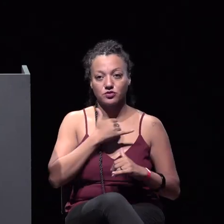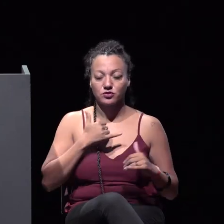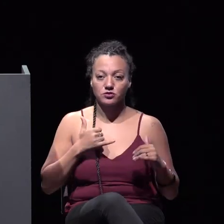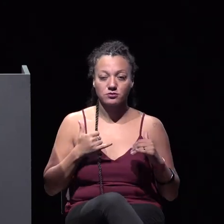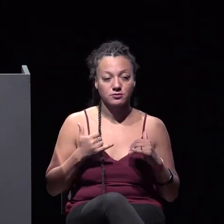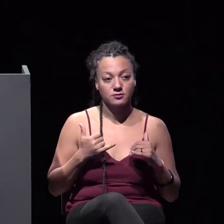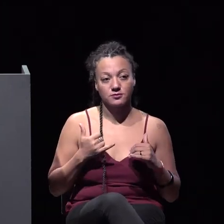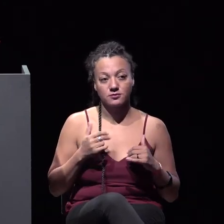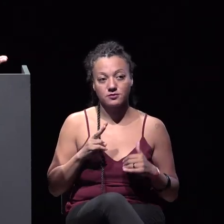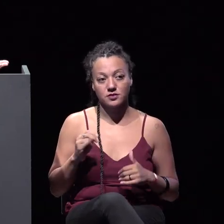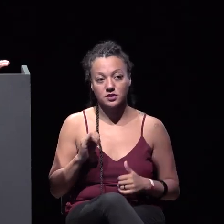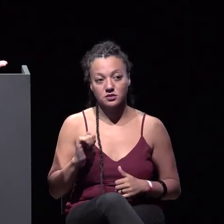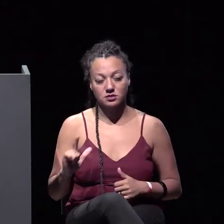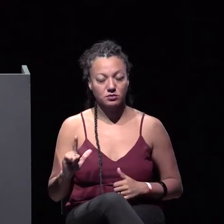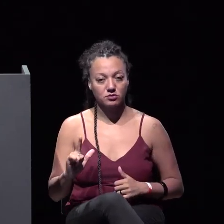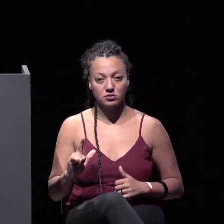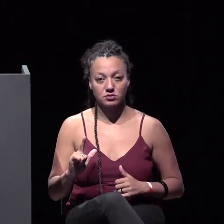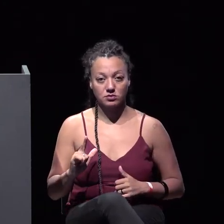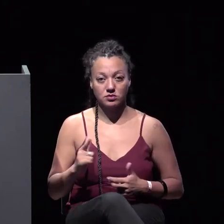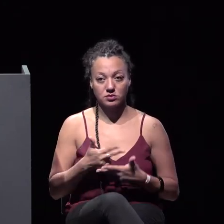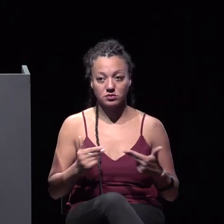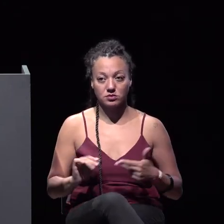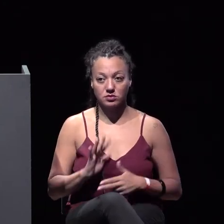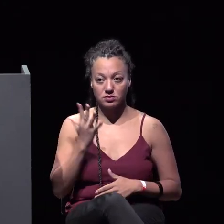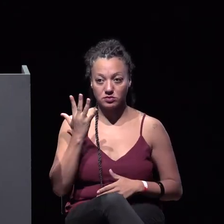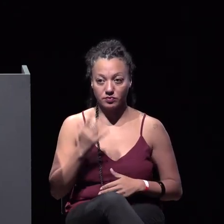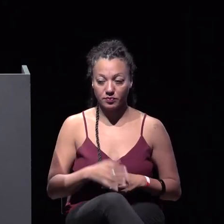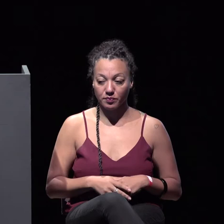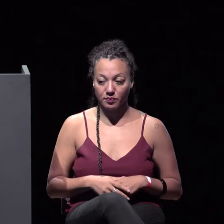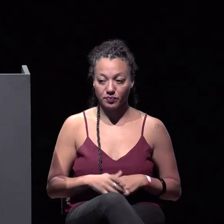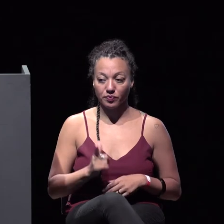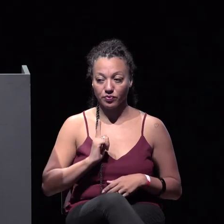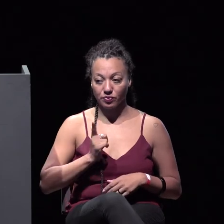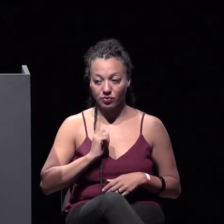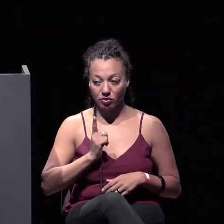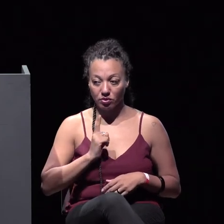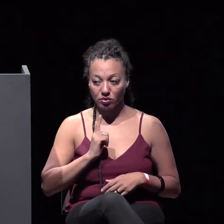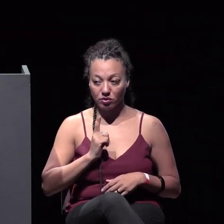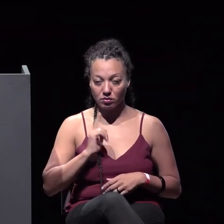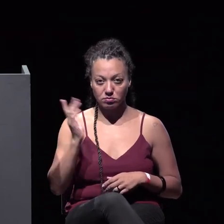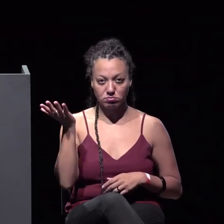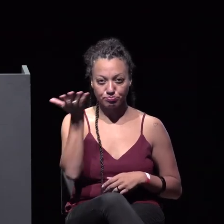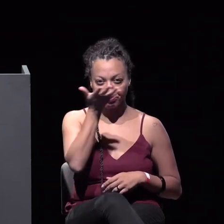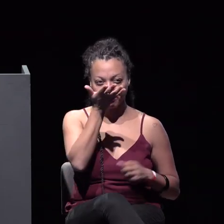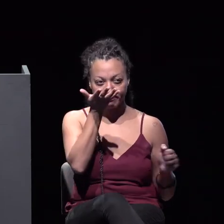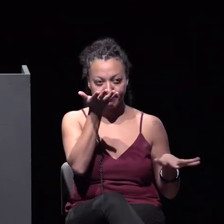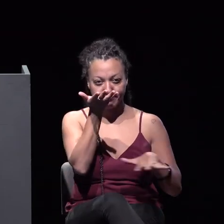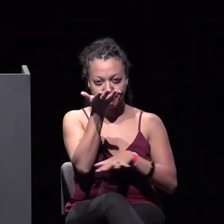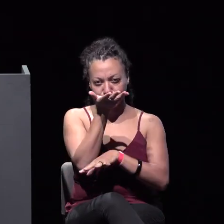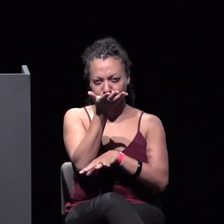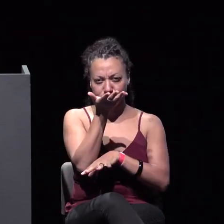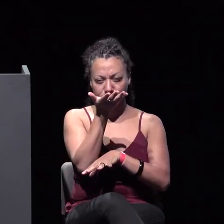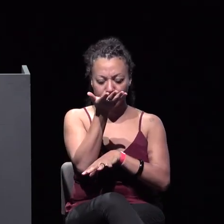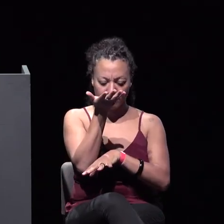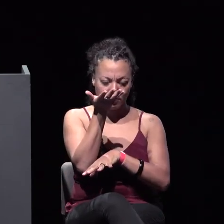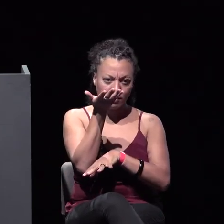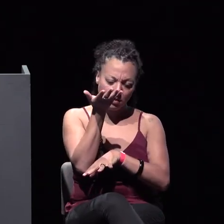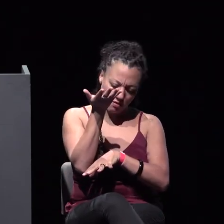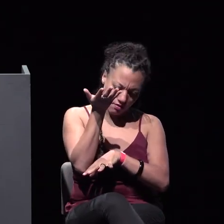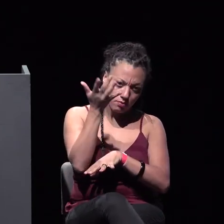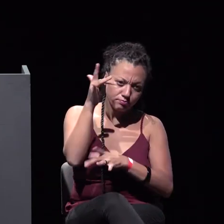é tudo aconteça né ea gente vai ter ao parte de cima ea parte de baixo e quem faz essa intermediação